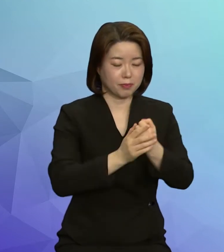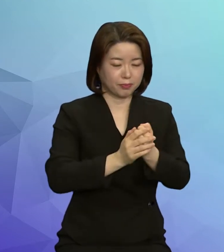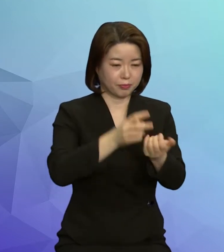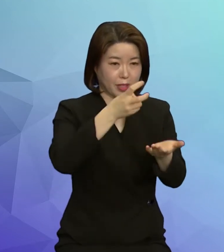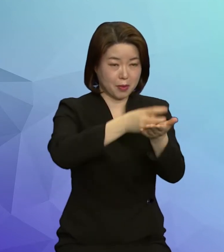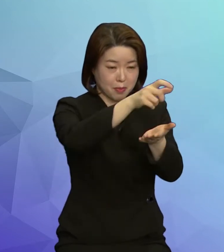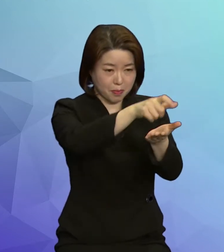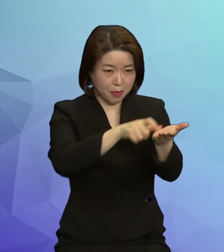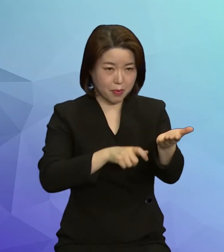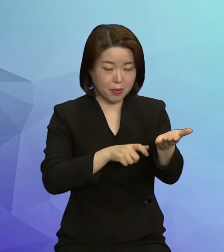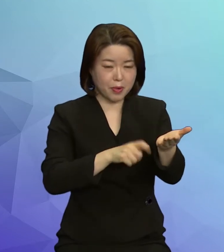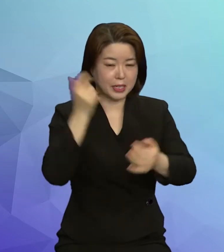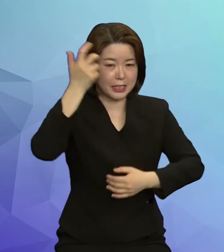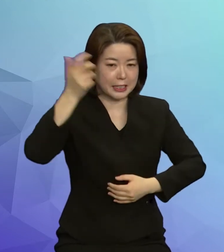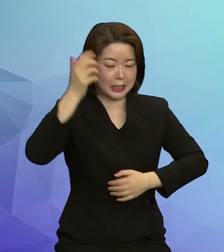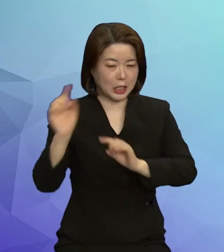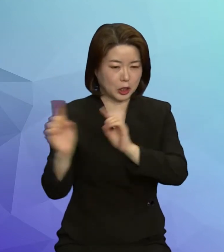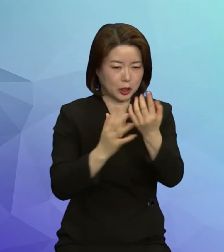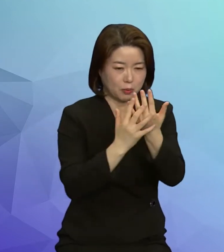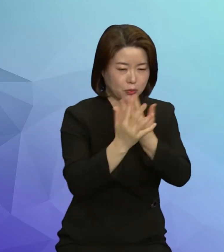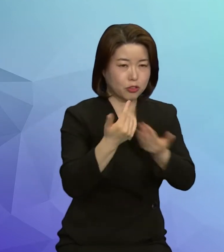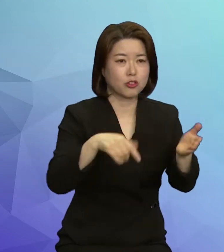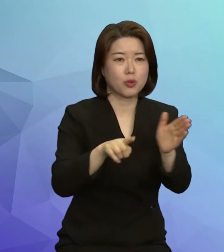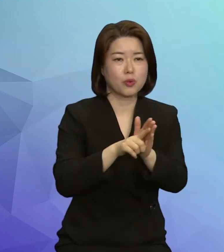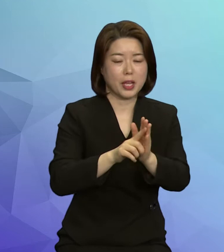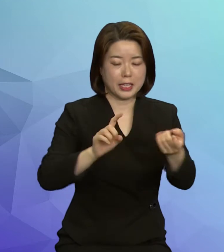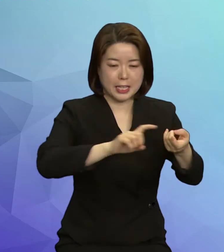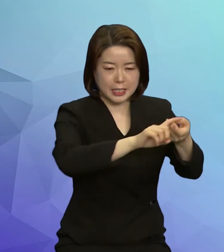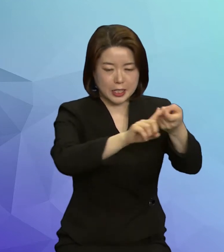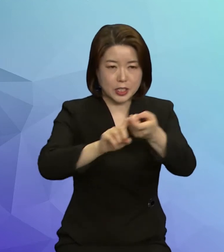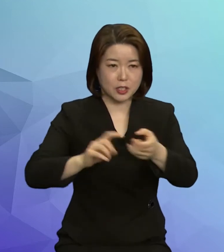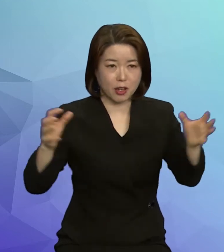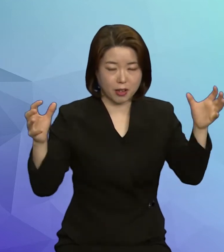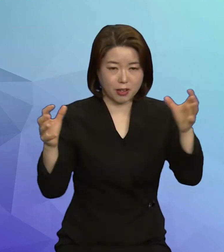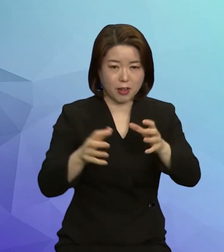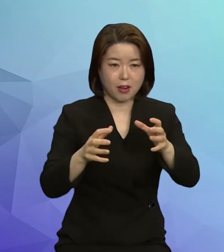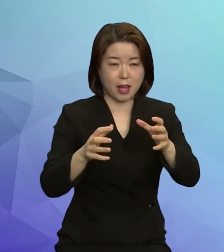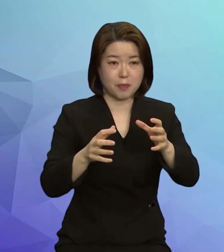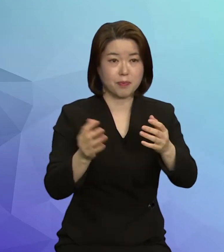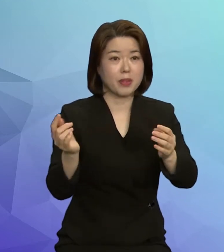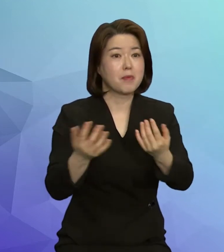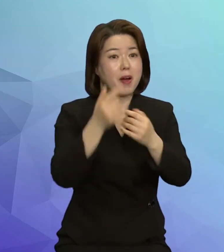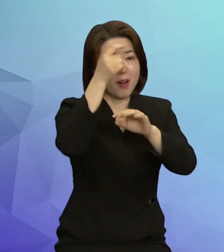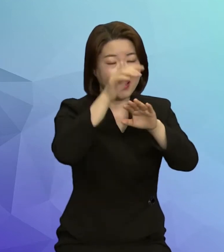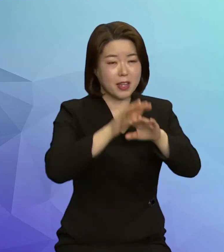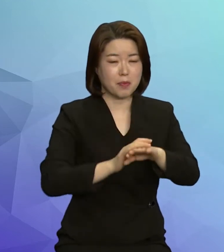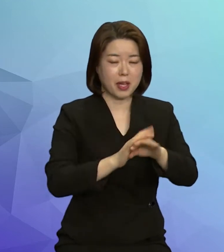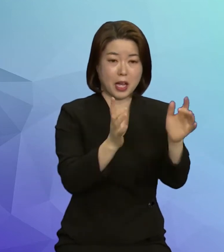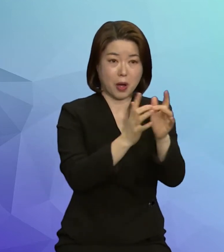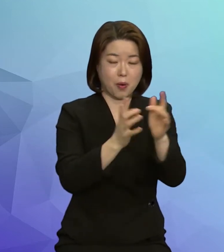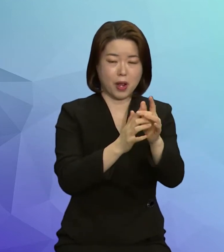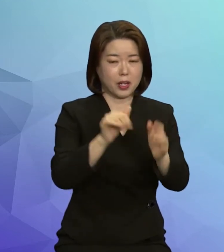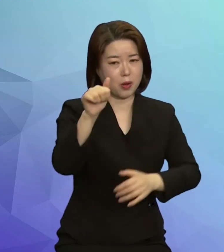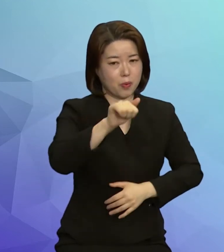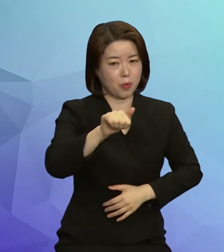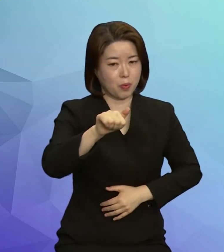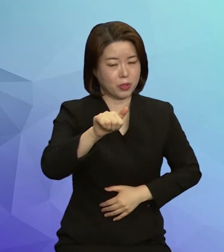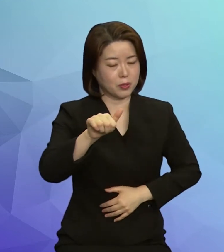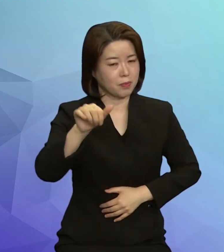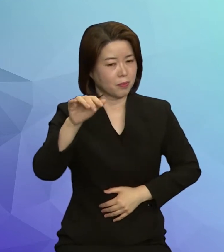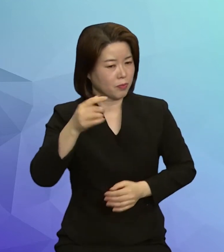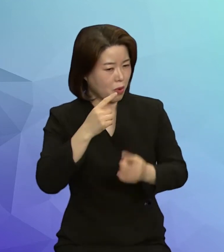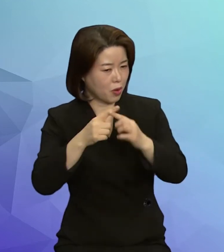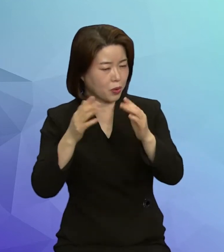우리 감리교회 영적 부흥을 위한 연합 집회가 온라인으로 지금 현재 한 50개 교회가